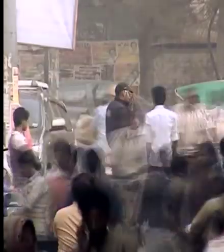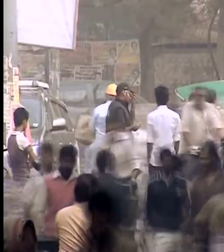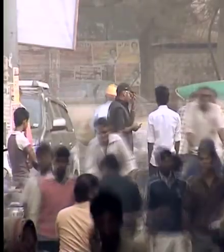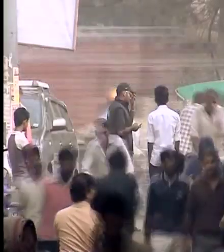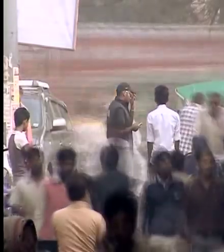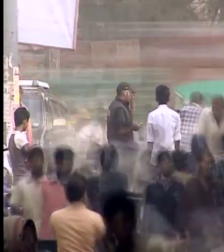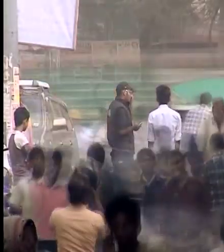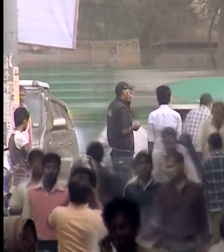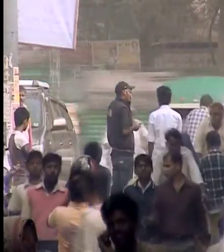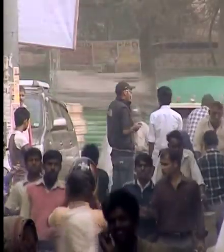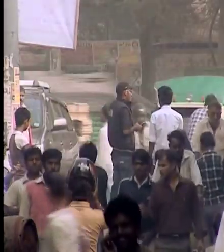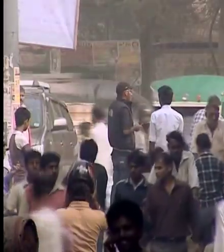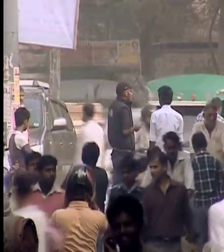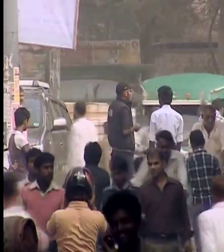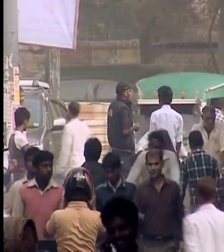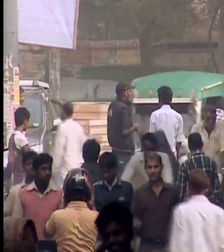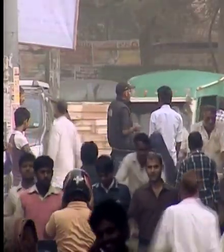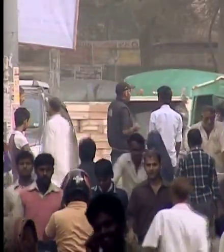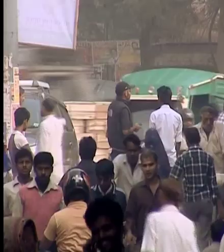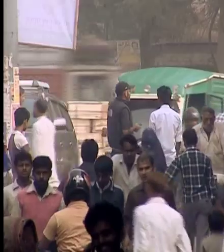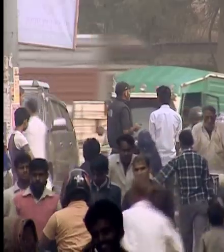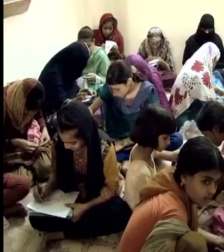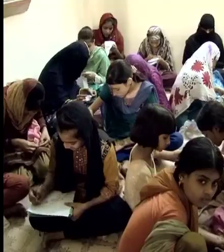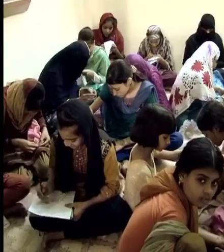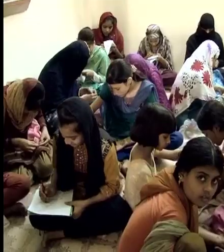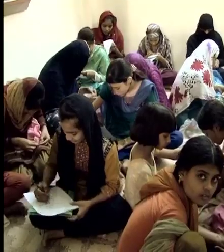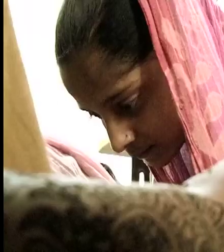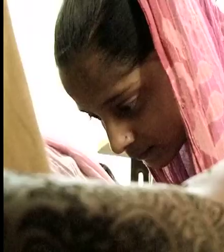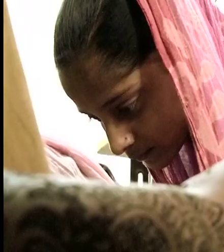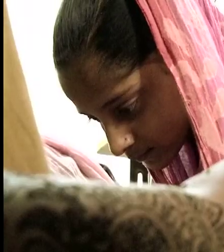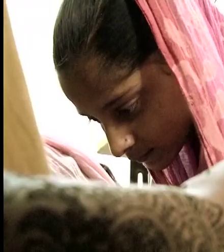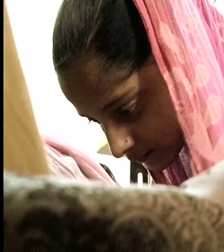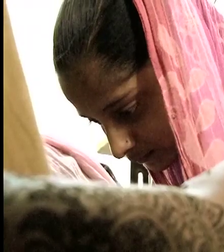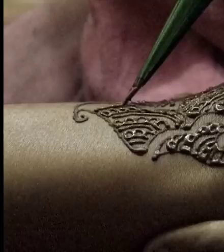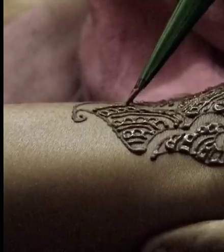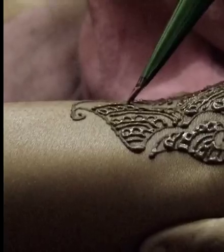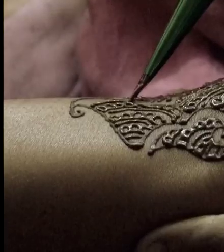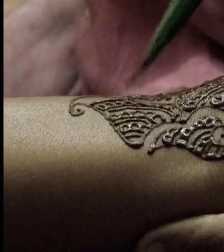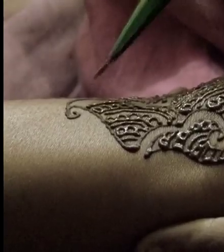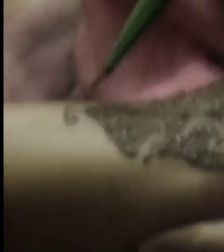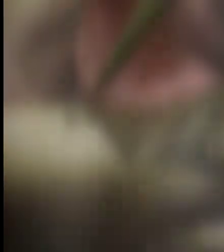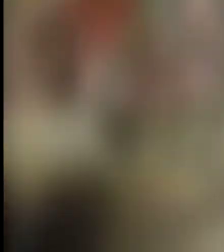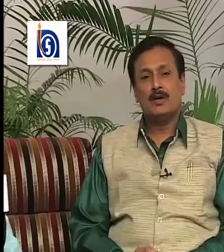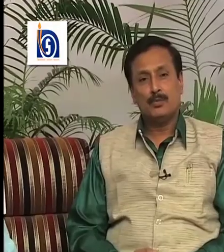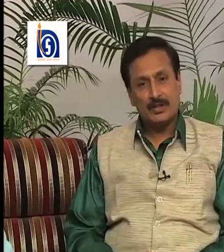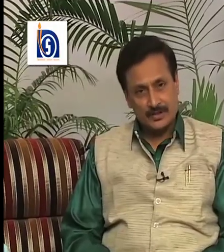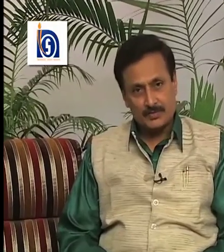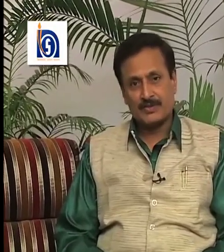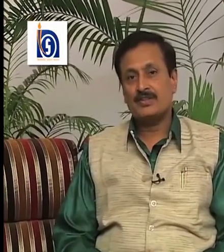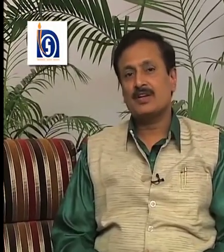मुक्त विद्यालयी शिक्षा संस्थान का यही मिशन है। राष्ट्रीय मुक्त विद्यालय शिक्षा संस्थान पूरे देश में शिक्षा